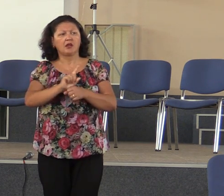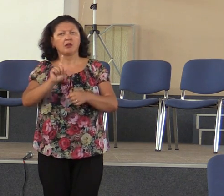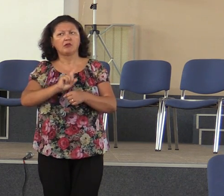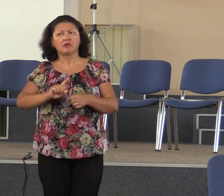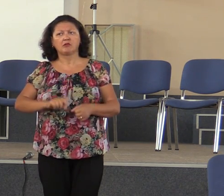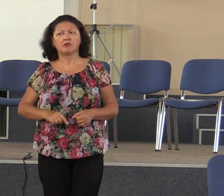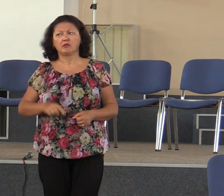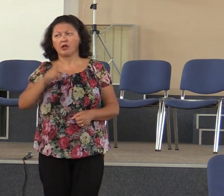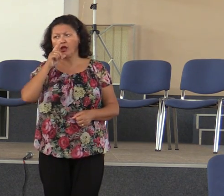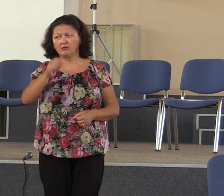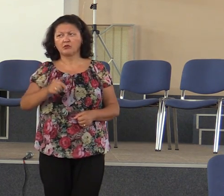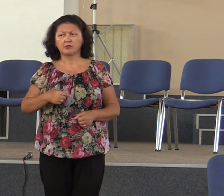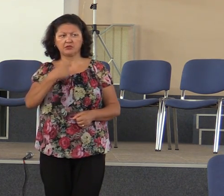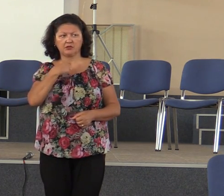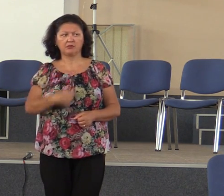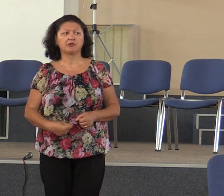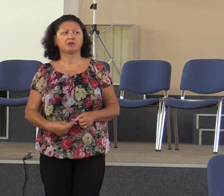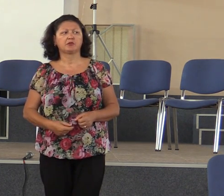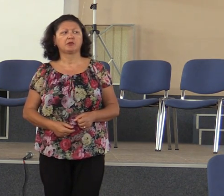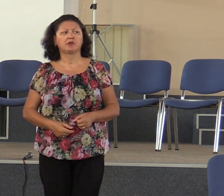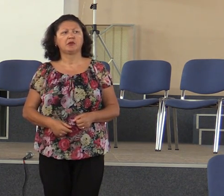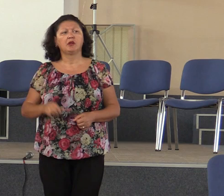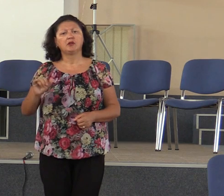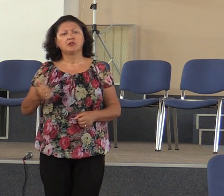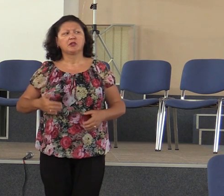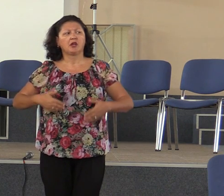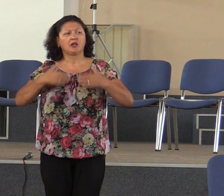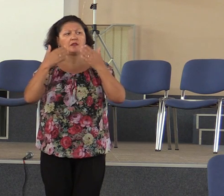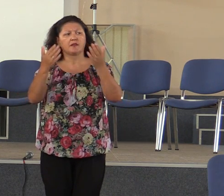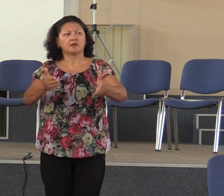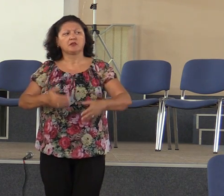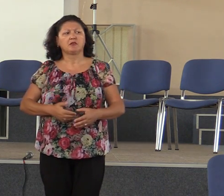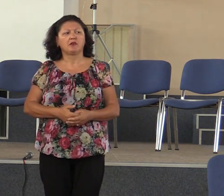Îi vorbește personal și îi dă ceva.